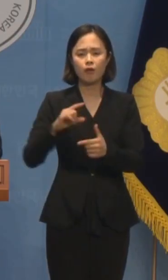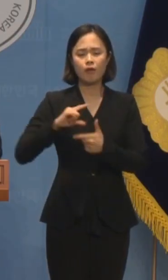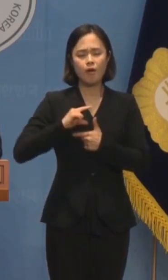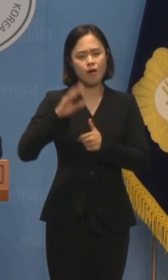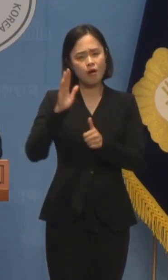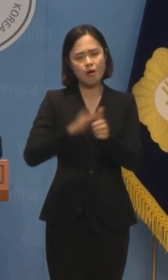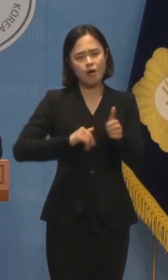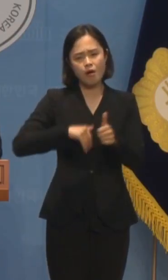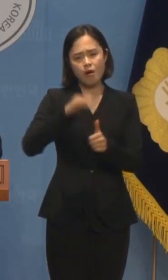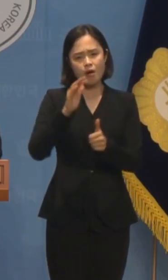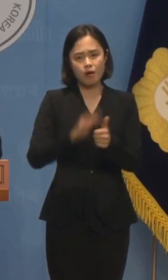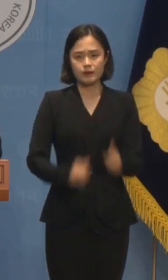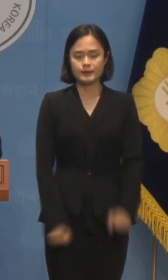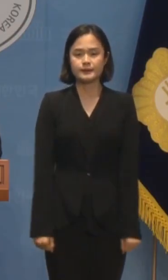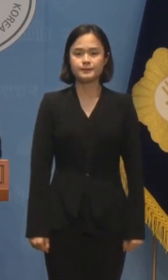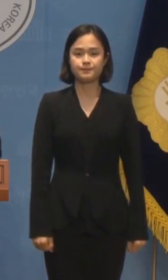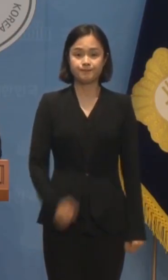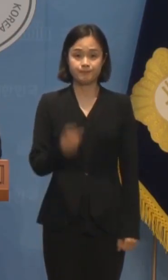합니까? 다시 하겠습니다.